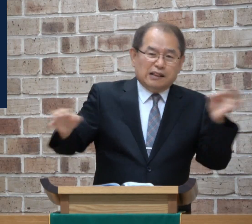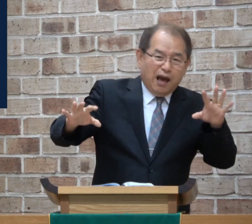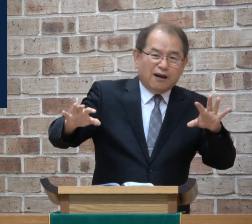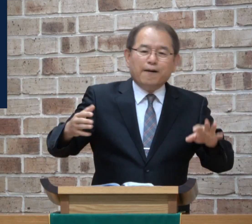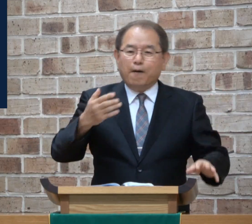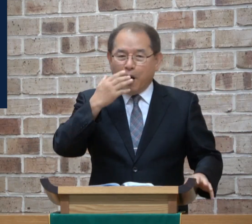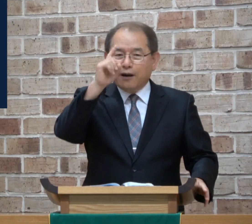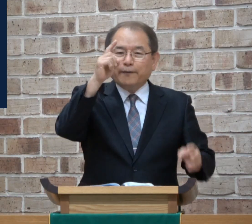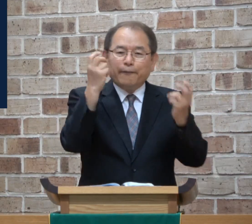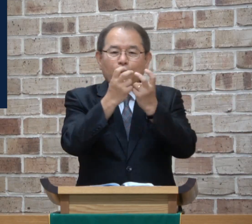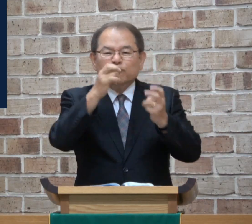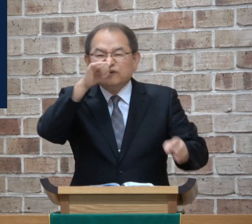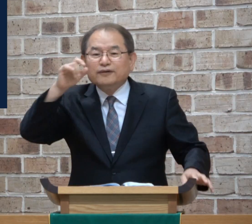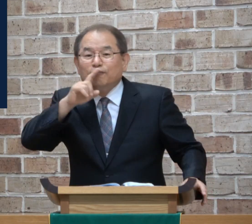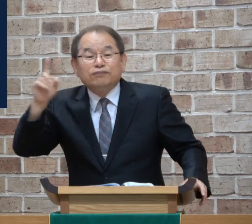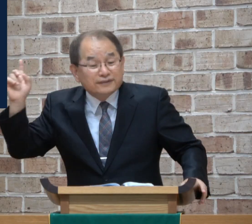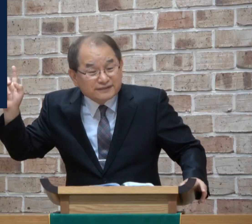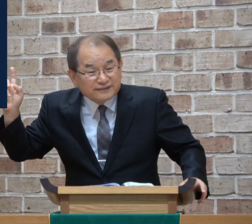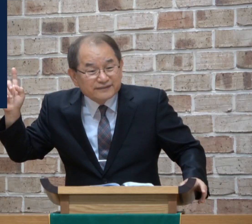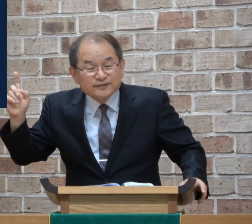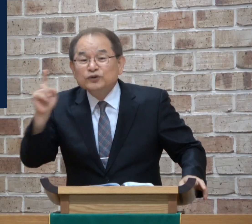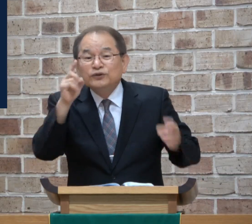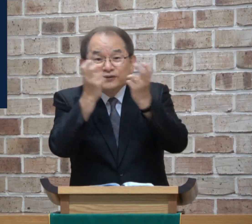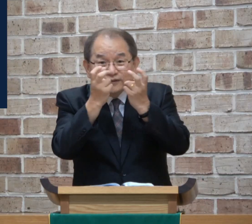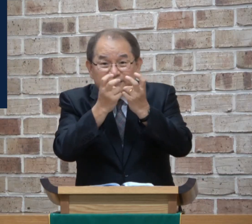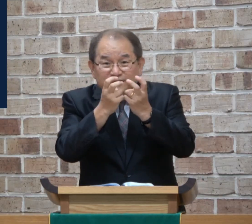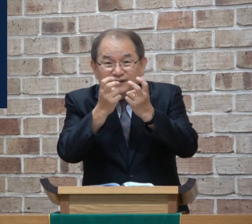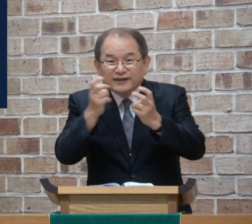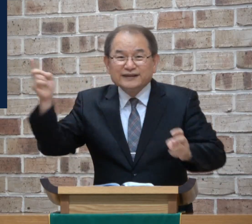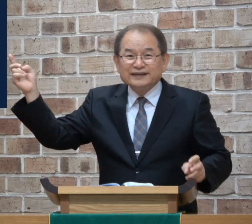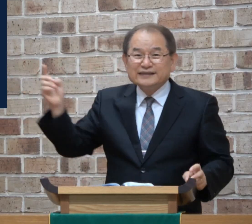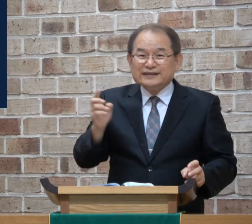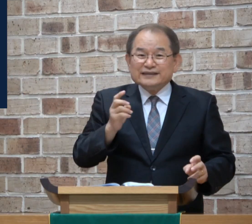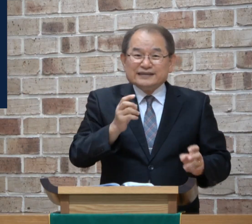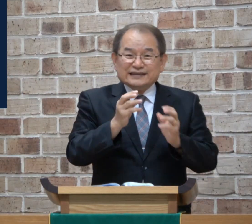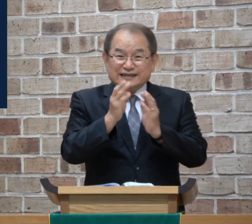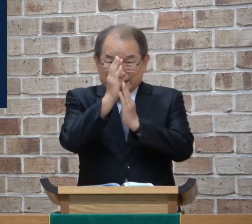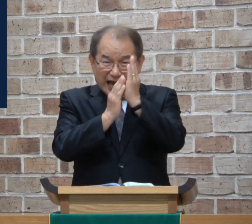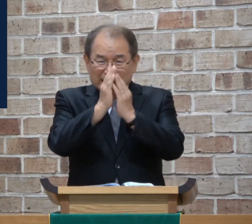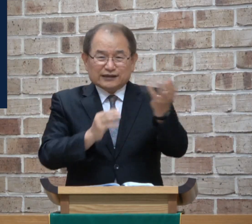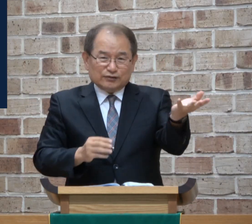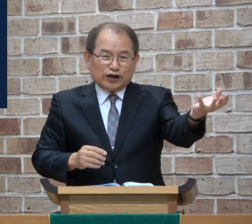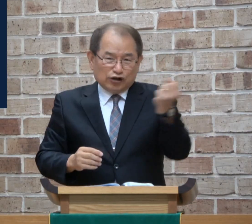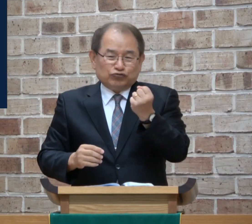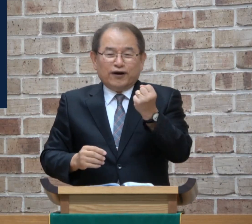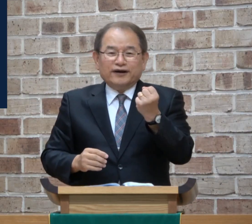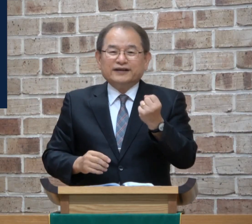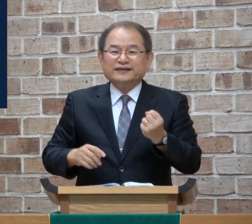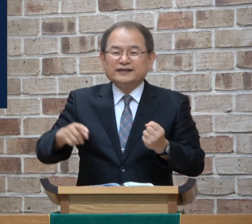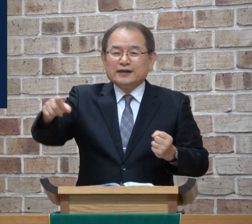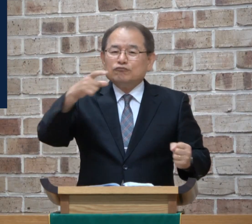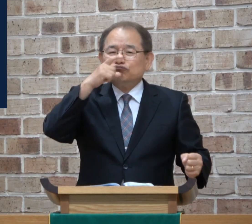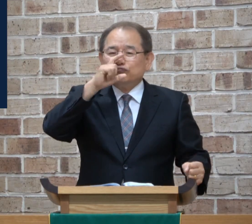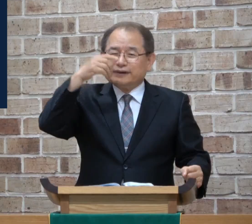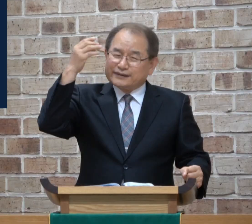진짜를 알아맞히는 것은 너무나 간단하다고 합니다. 어떻게 하냐면요, 다이아를 가져와서